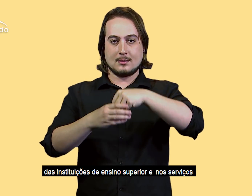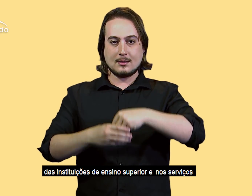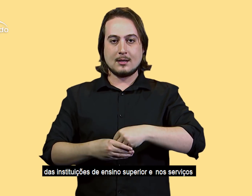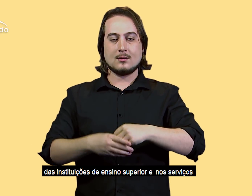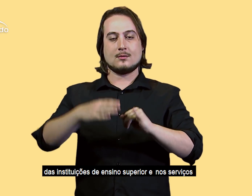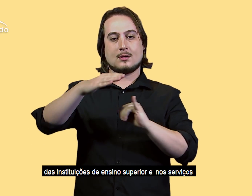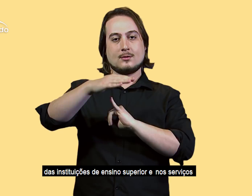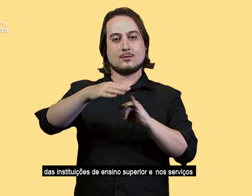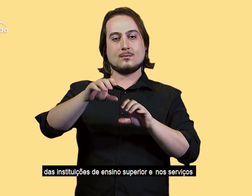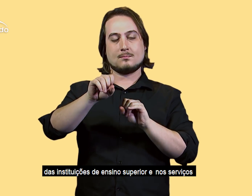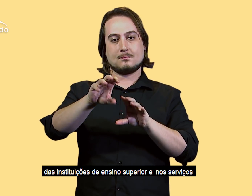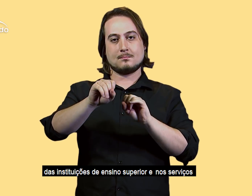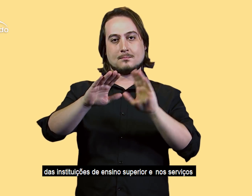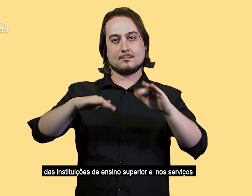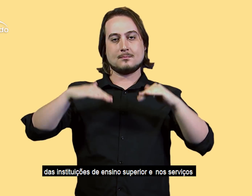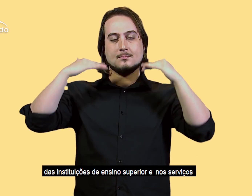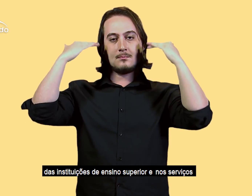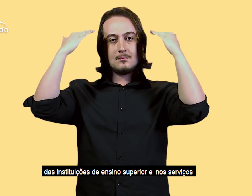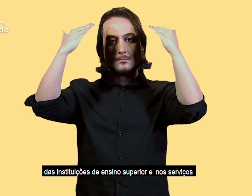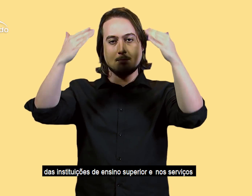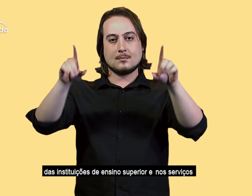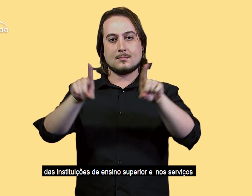de ensino superior e nos serviços